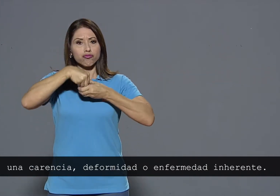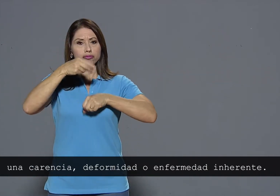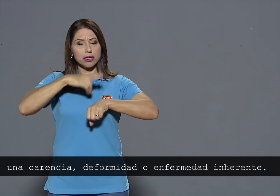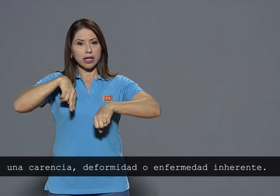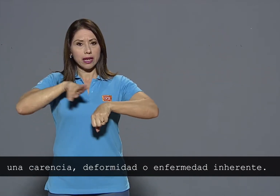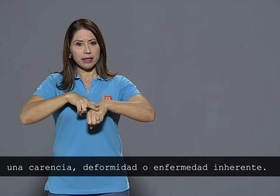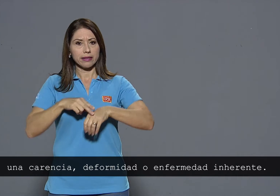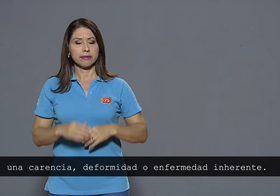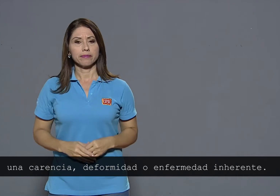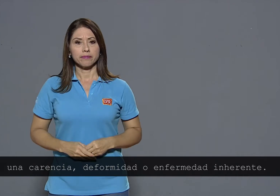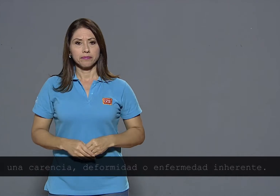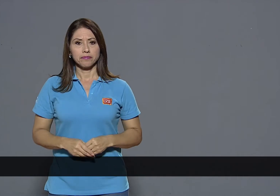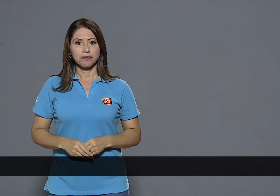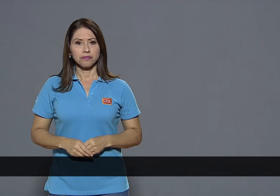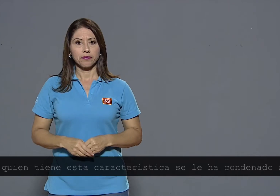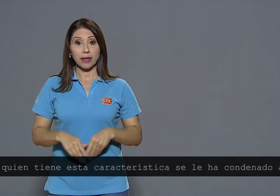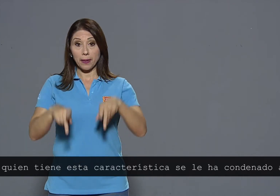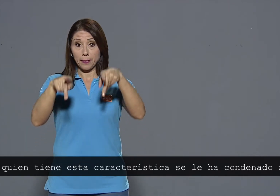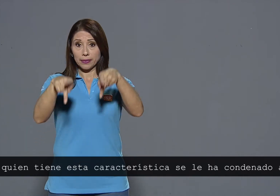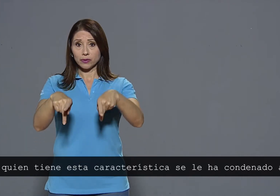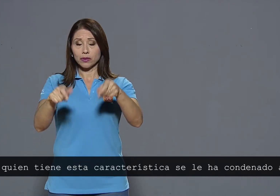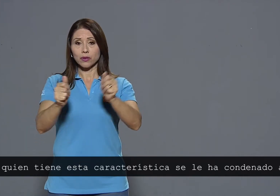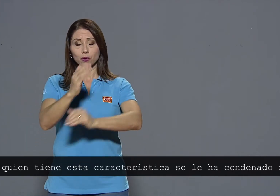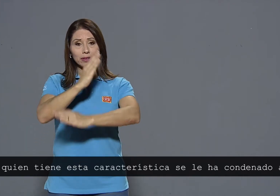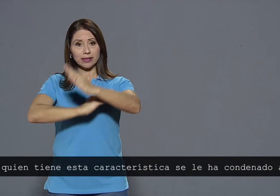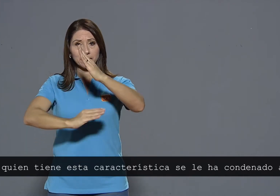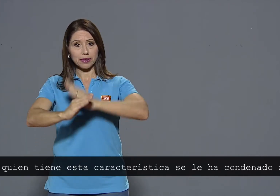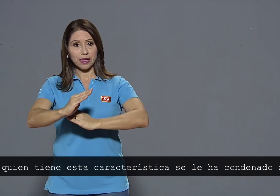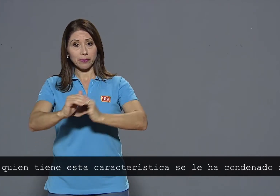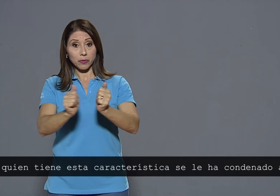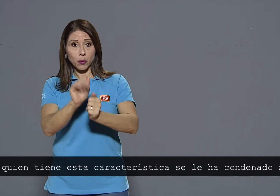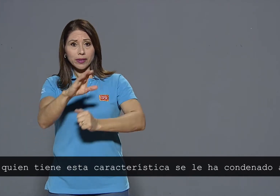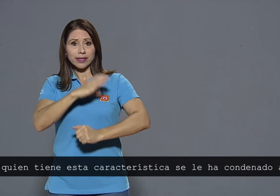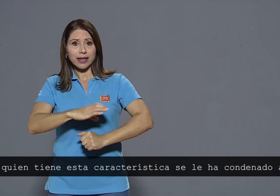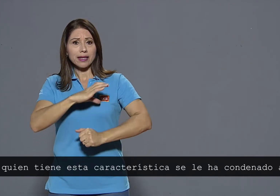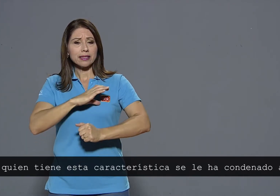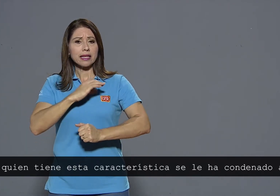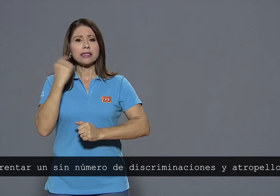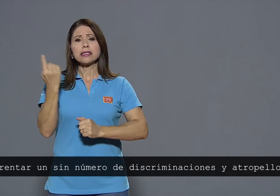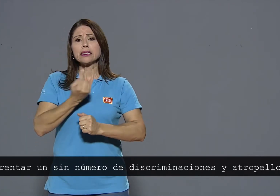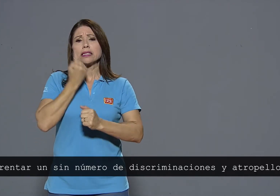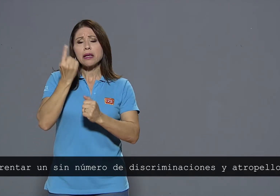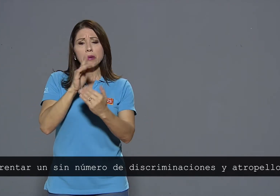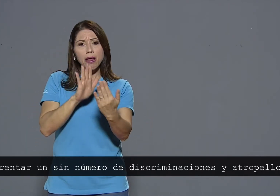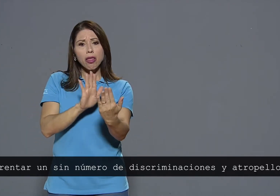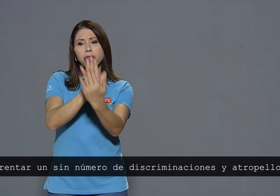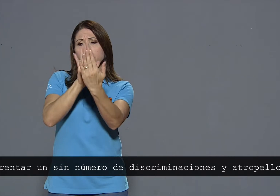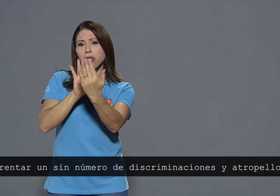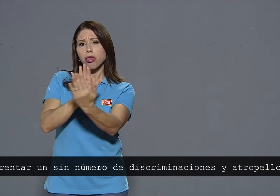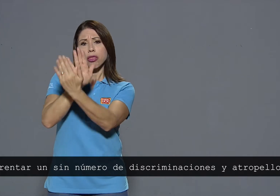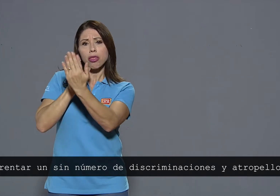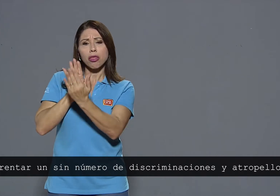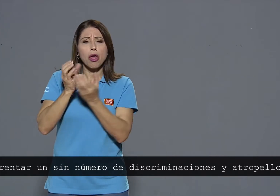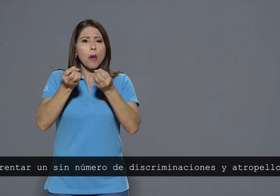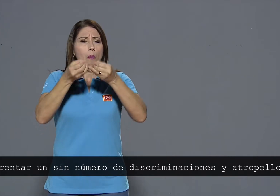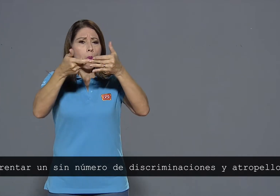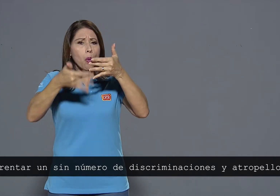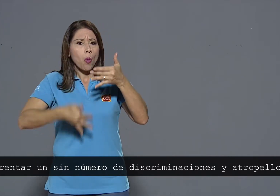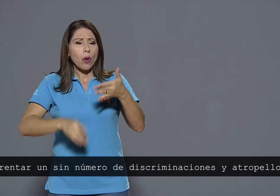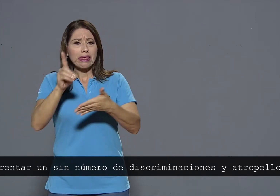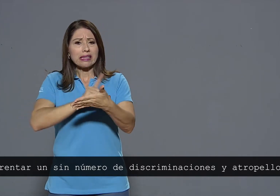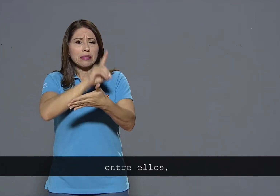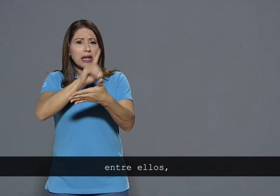enfermedad inherente. A quien tiene esta característica se le ha condenado a enfrentar un sinnúmero de discriminaciones